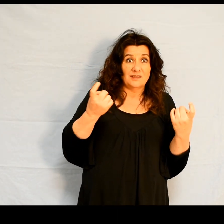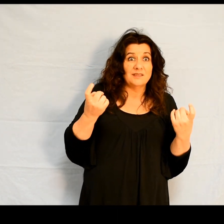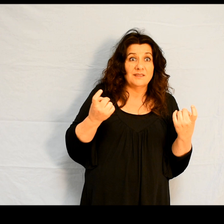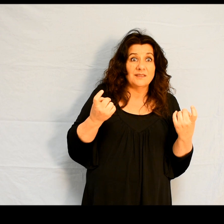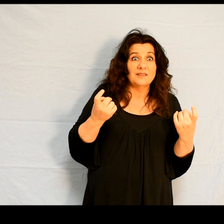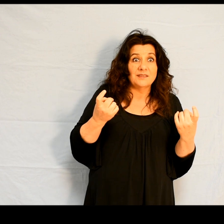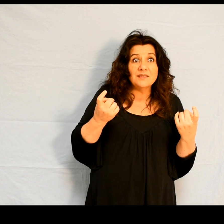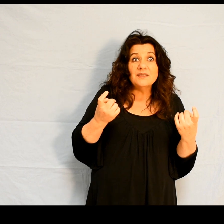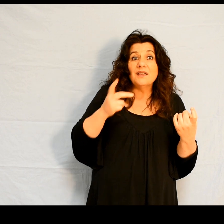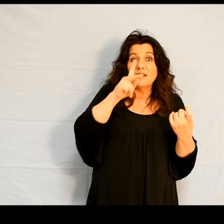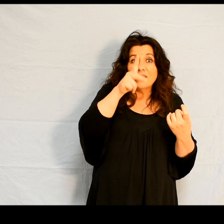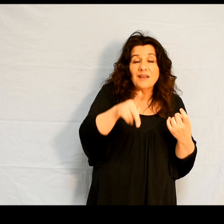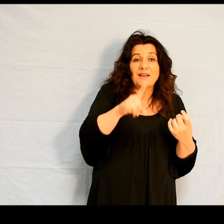de la Phrygie